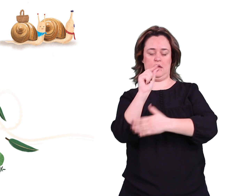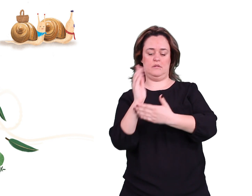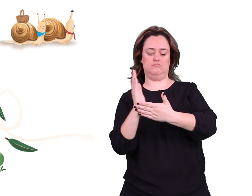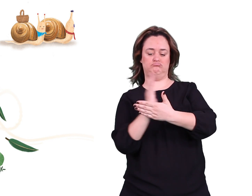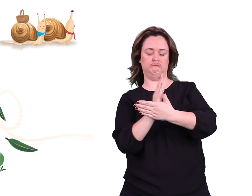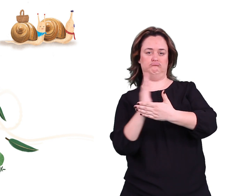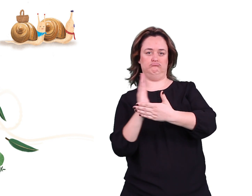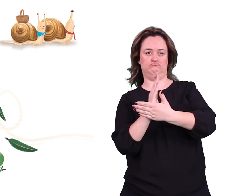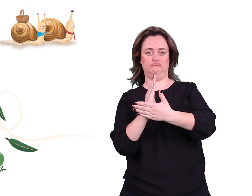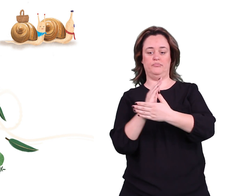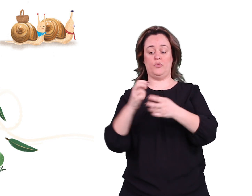environ.